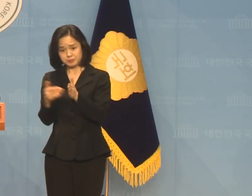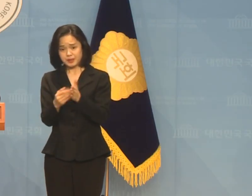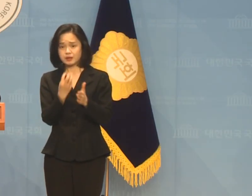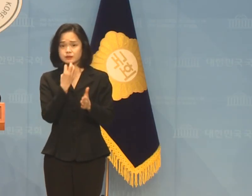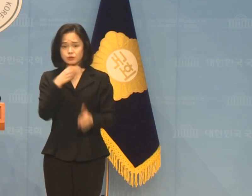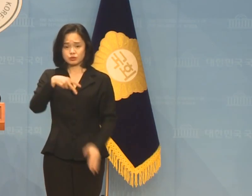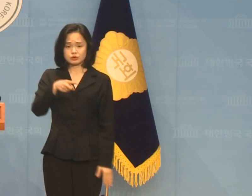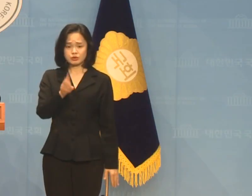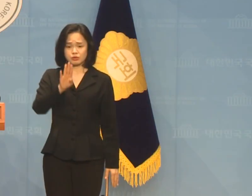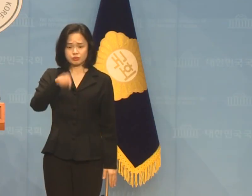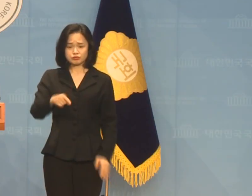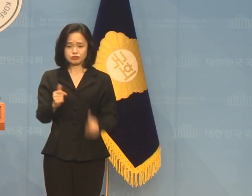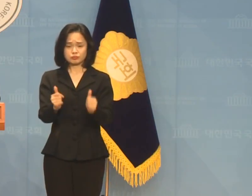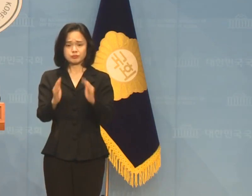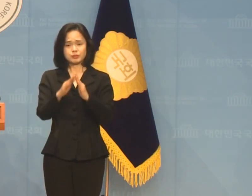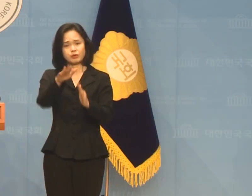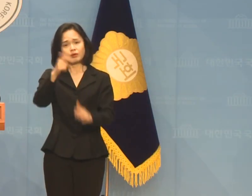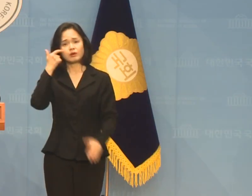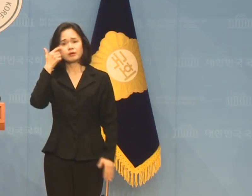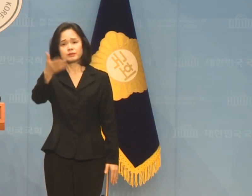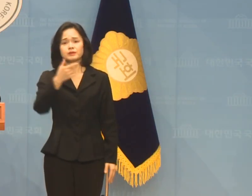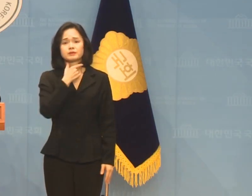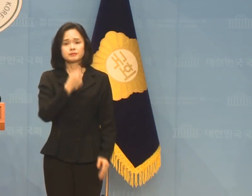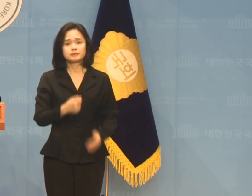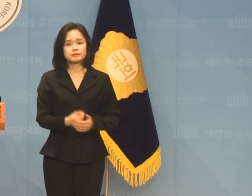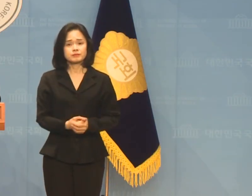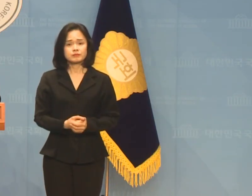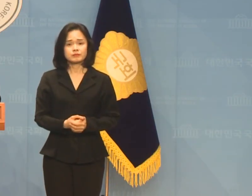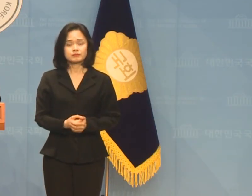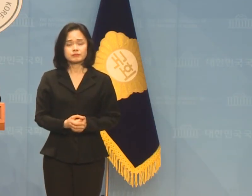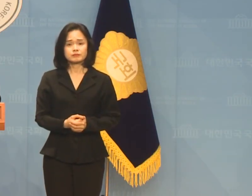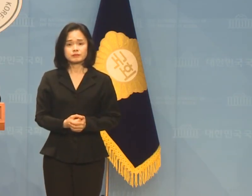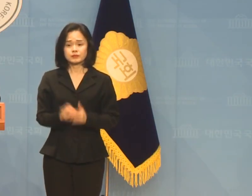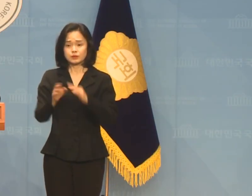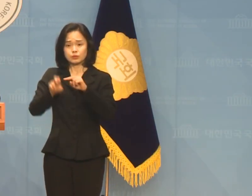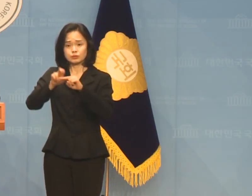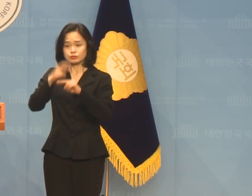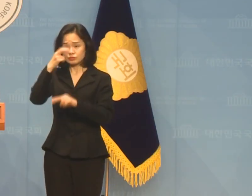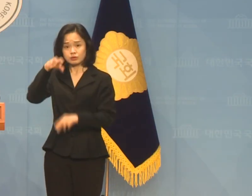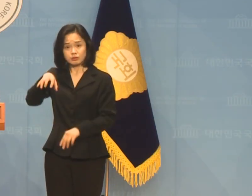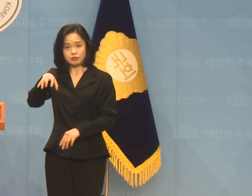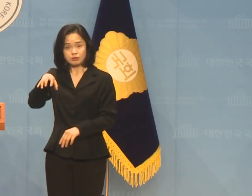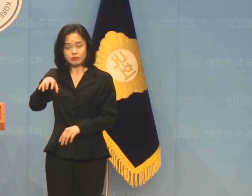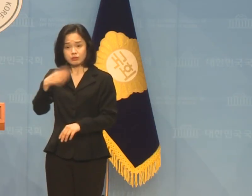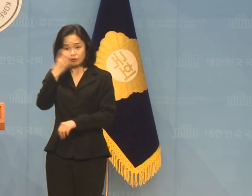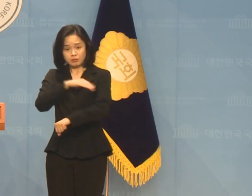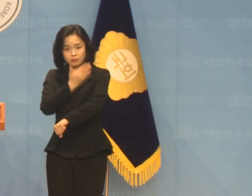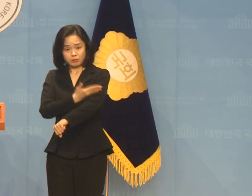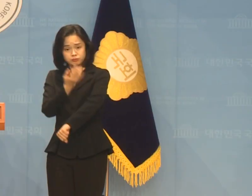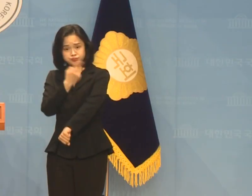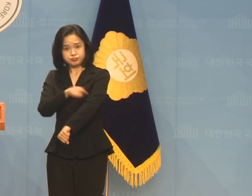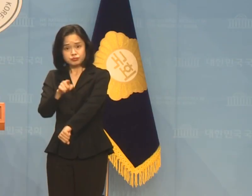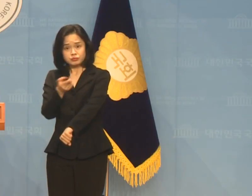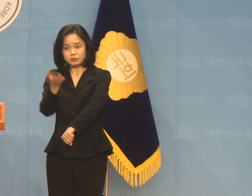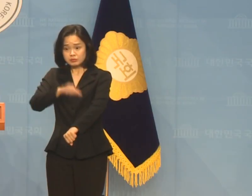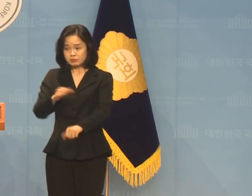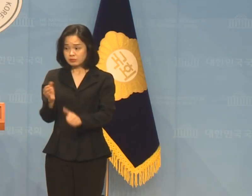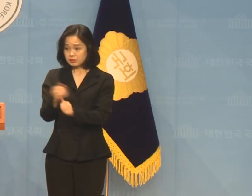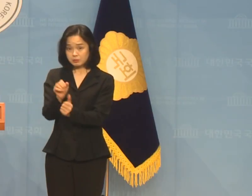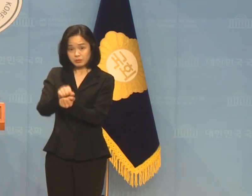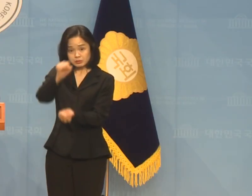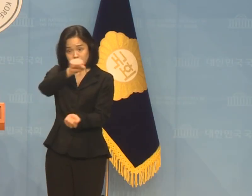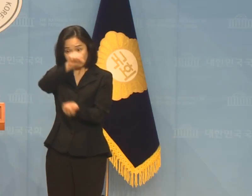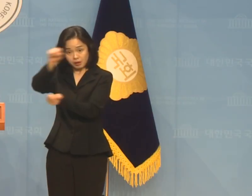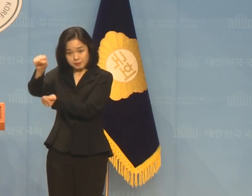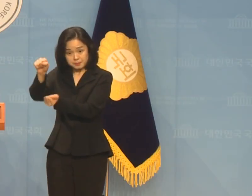없는 기관에 체포영장을 발부해줬다? 이거 불법 아닙니까? 게다가 담당